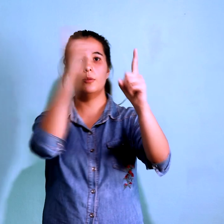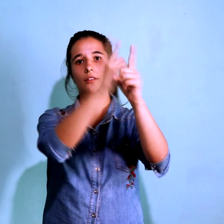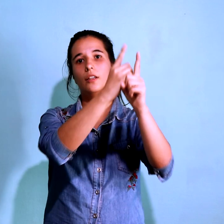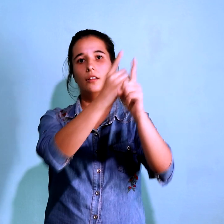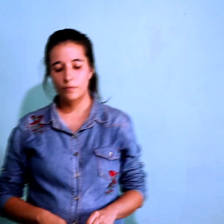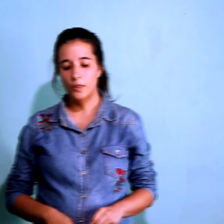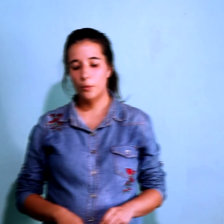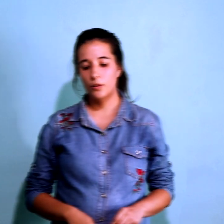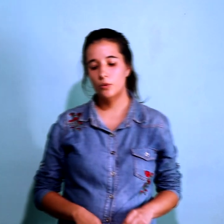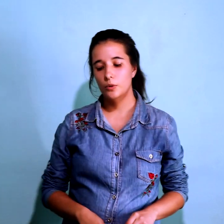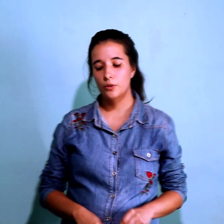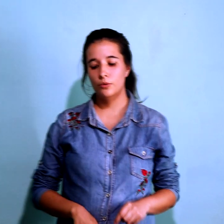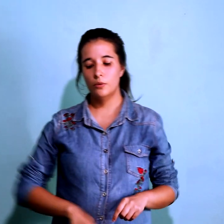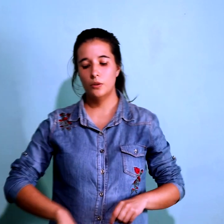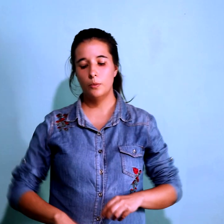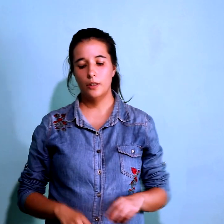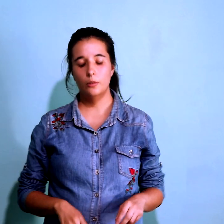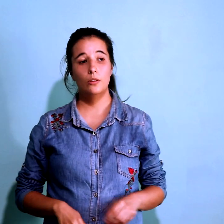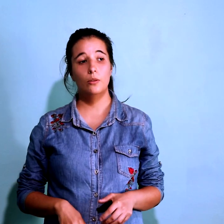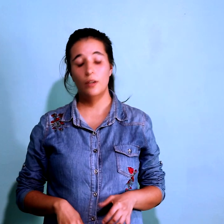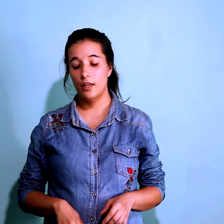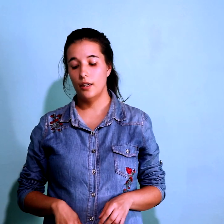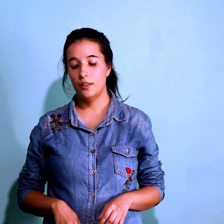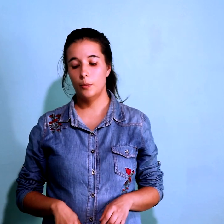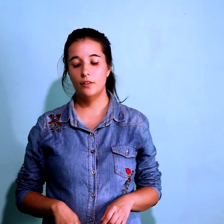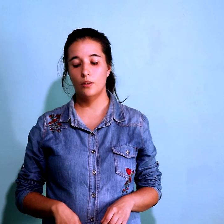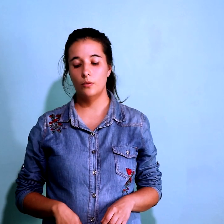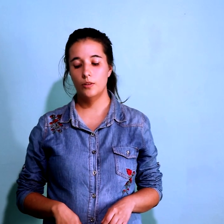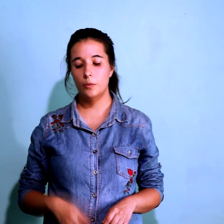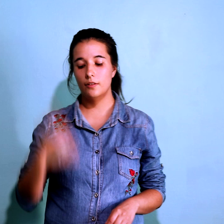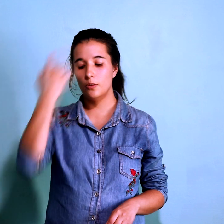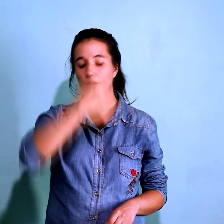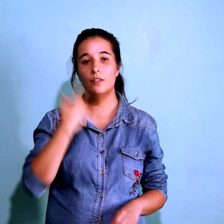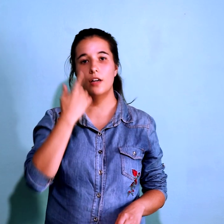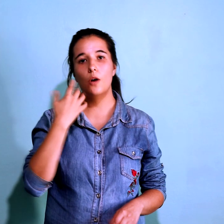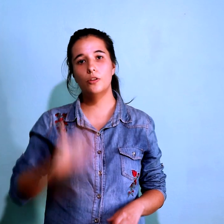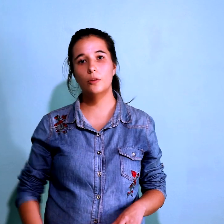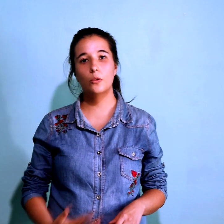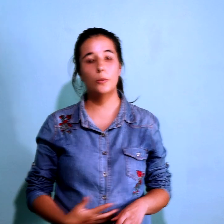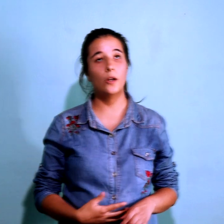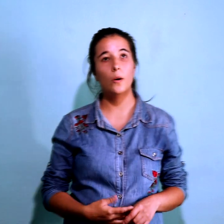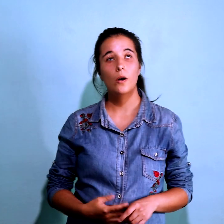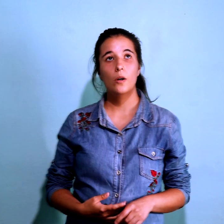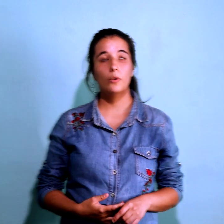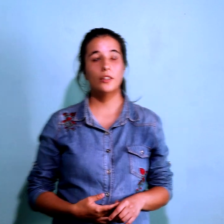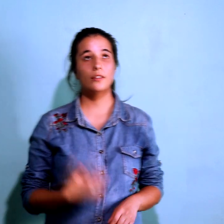para a esquerda. Depois o outro parâmetro é a expressão. Expressão facial e expressão corporal. Por exemplo,